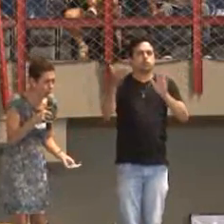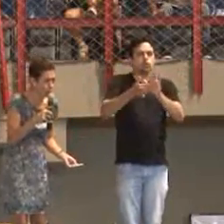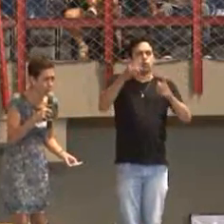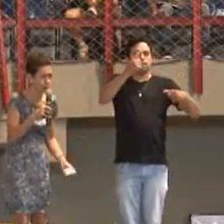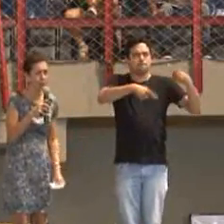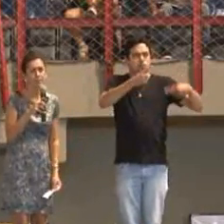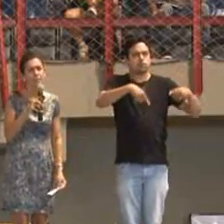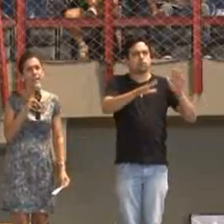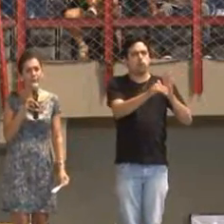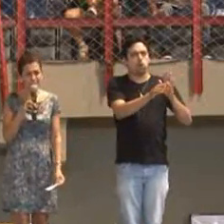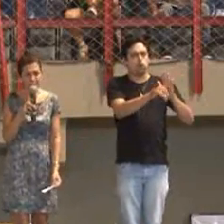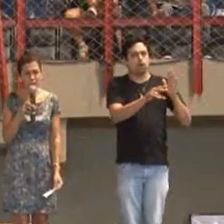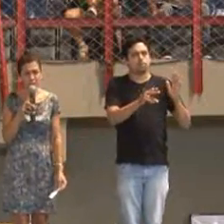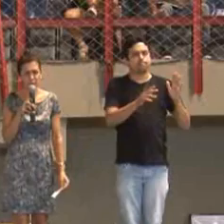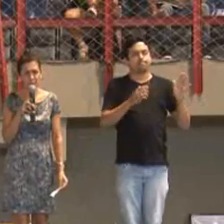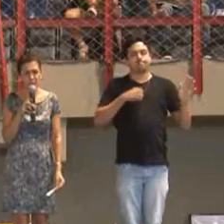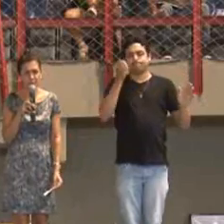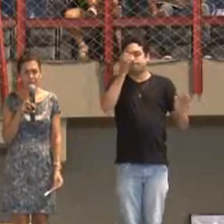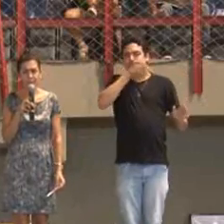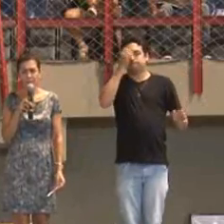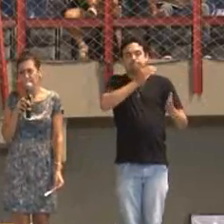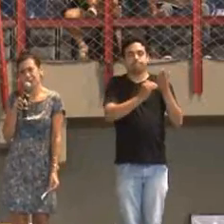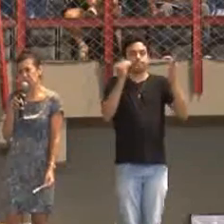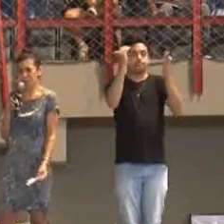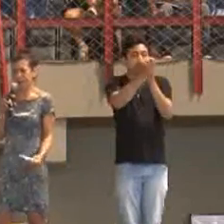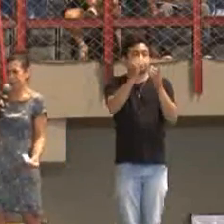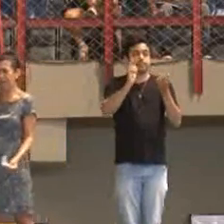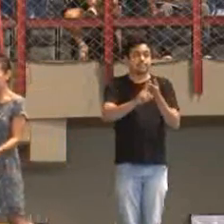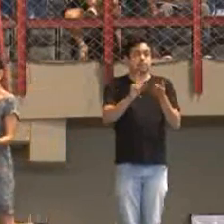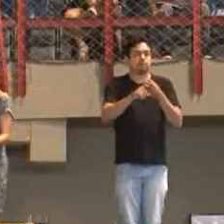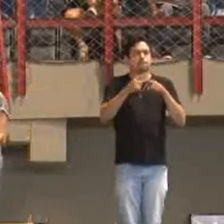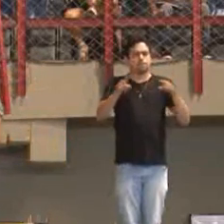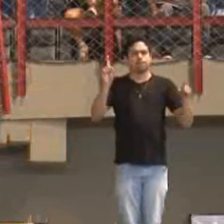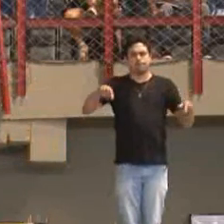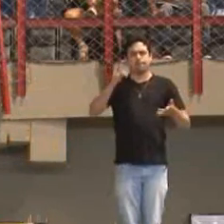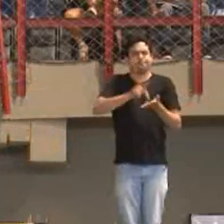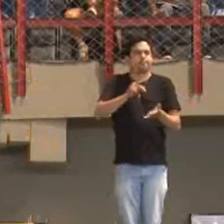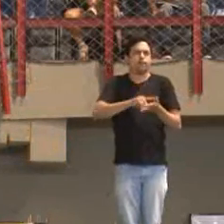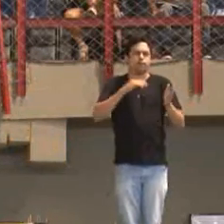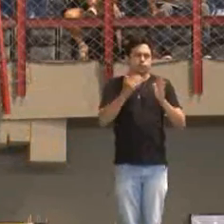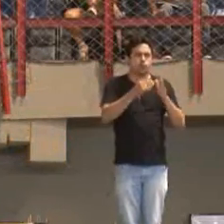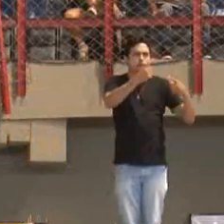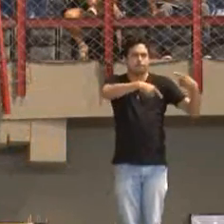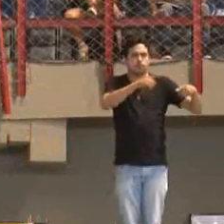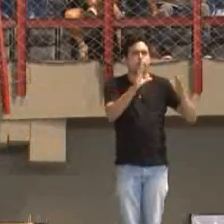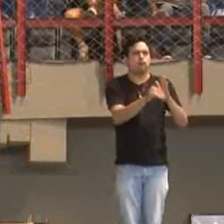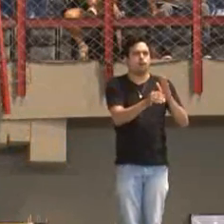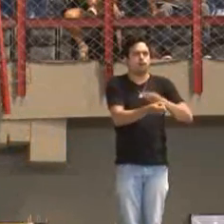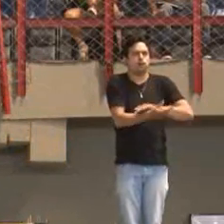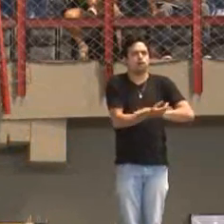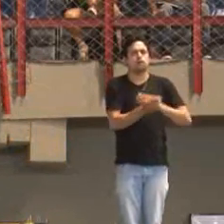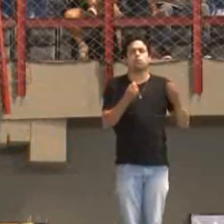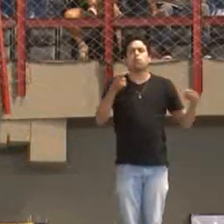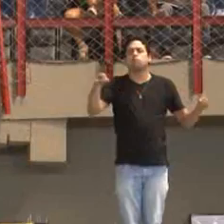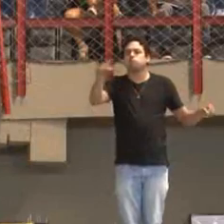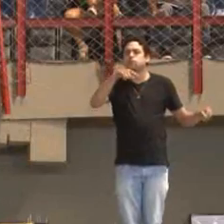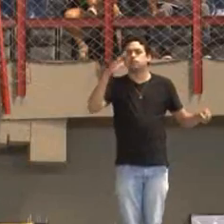político é corrupto é um exagero também. Professora, mas é verdade, todo político é corrupto. Como é que você sabe